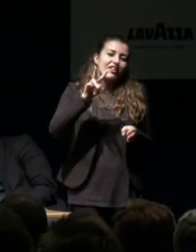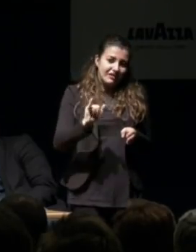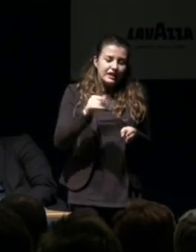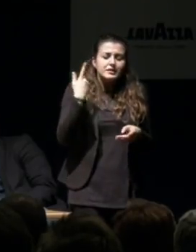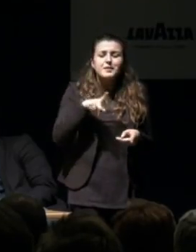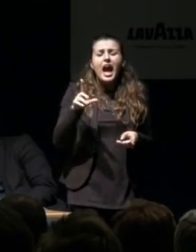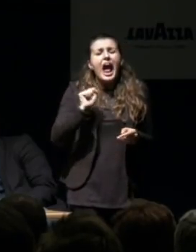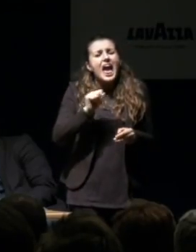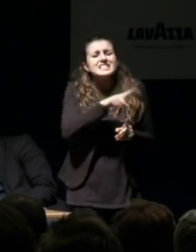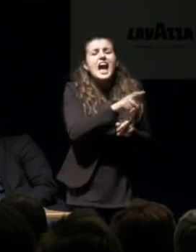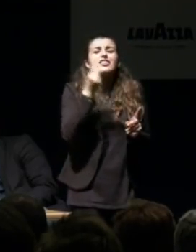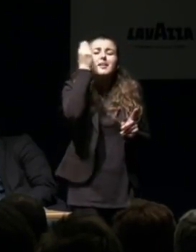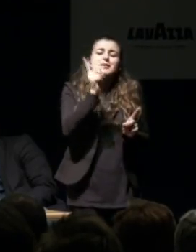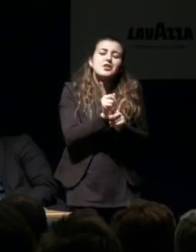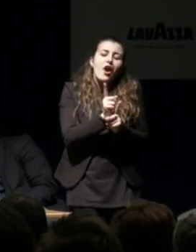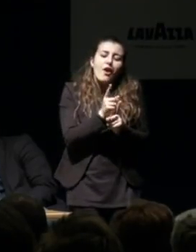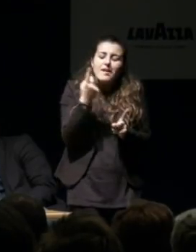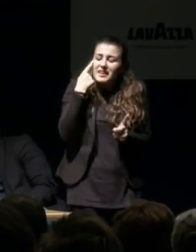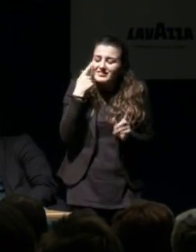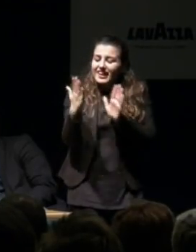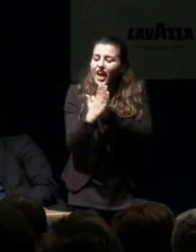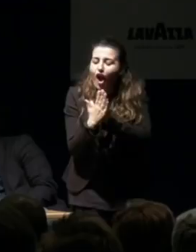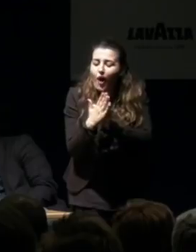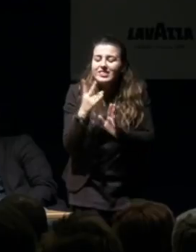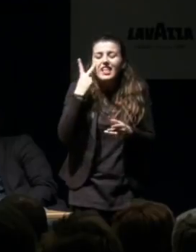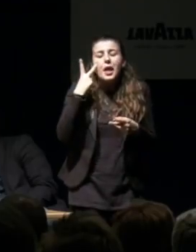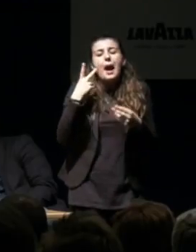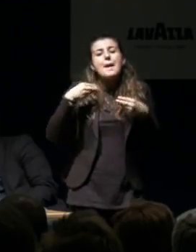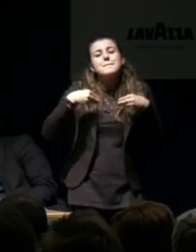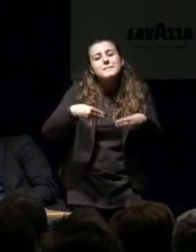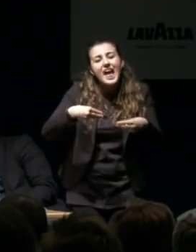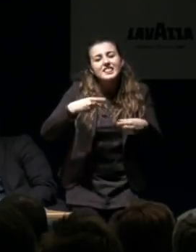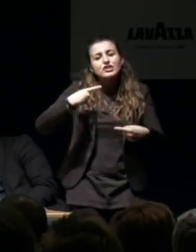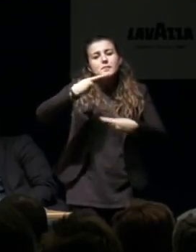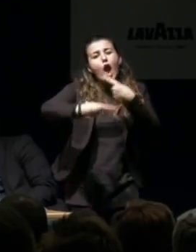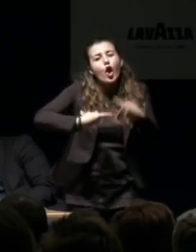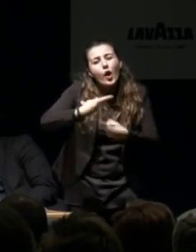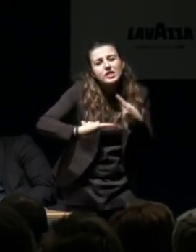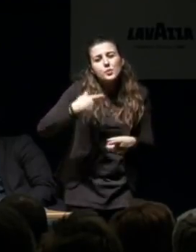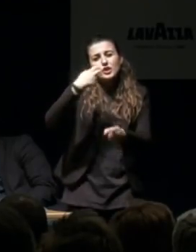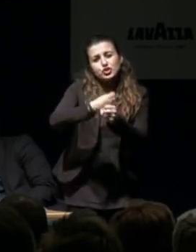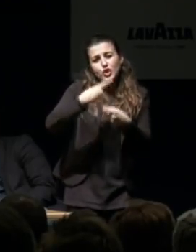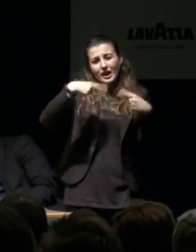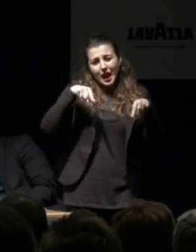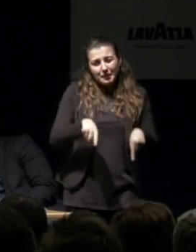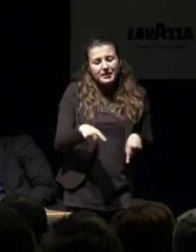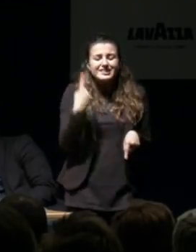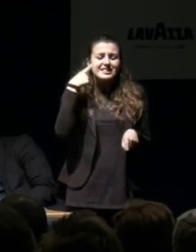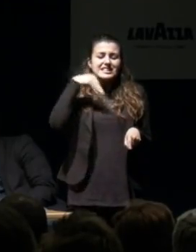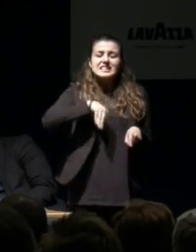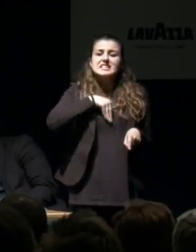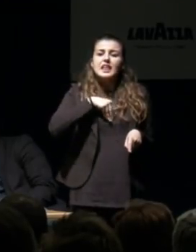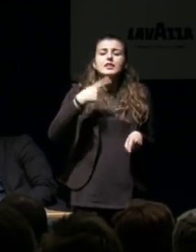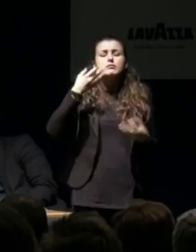come un'investitura in qualche modo no sentirsi partecipe di questa storia e continuatore di questa storia si sentiva un